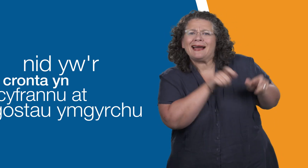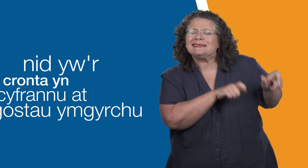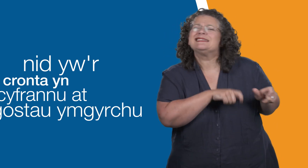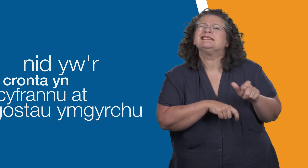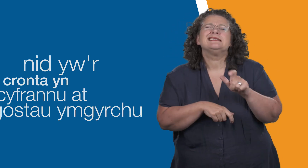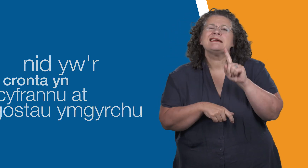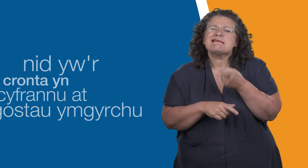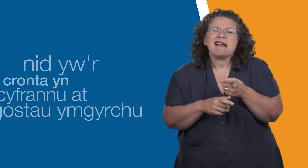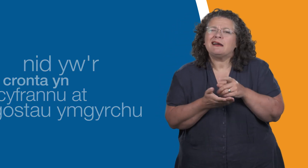yw'n anabal.